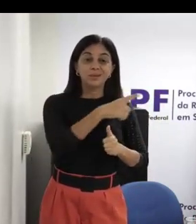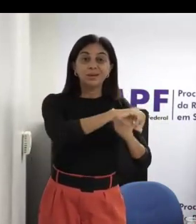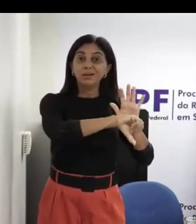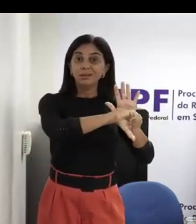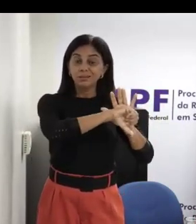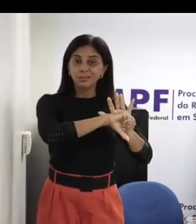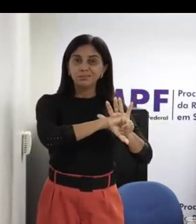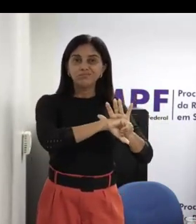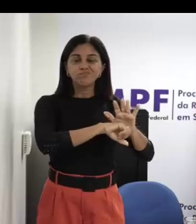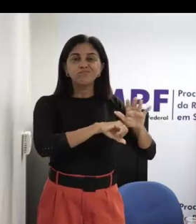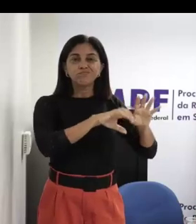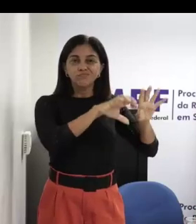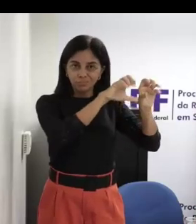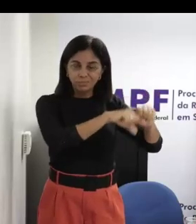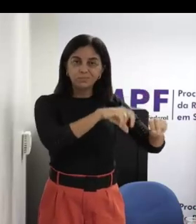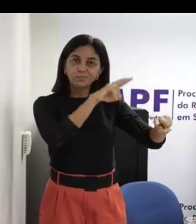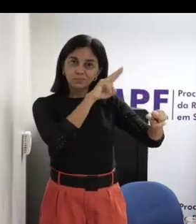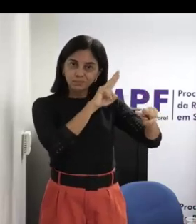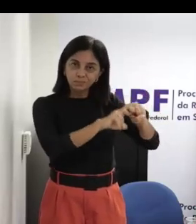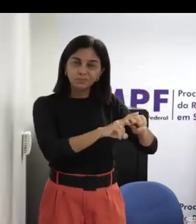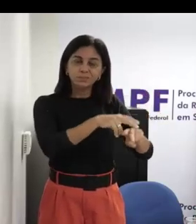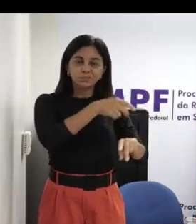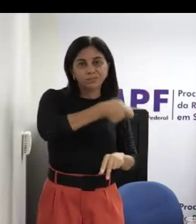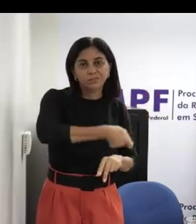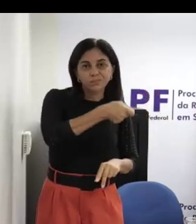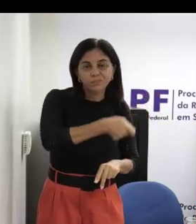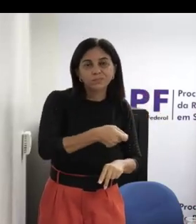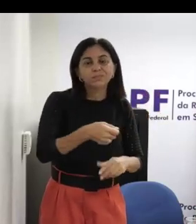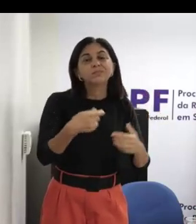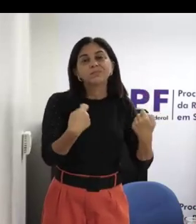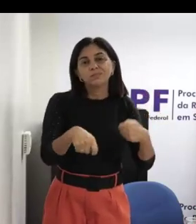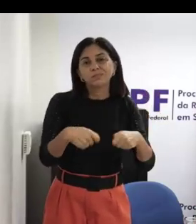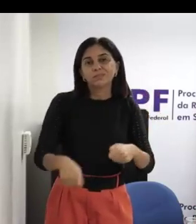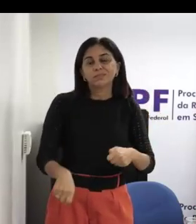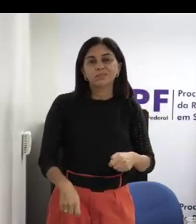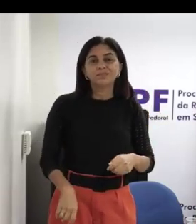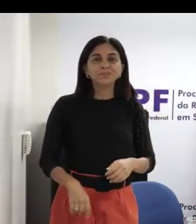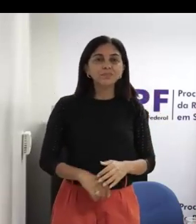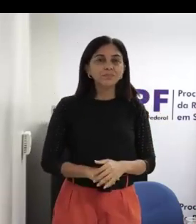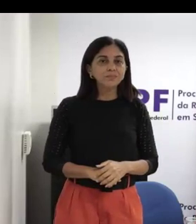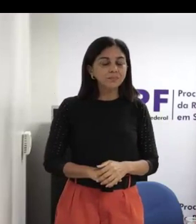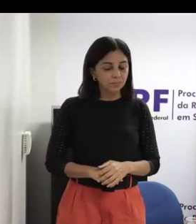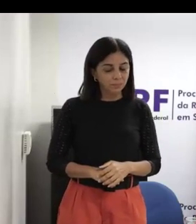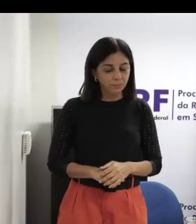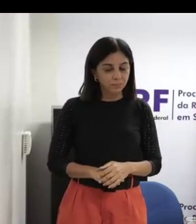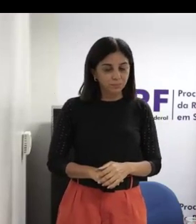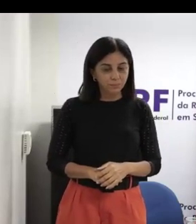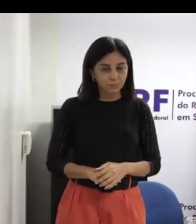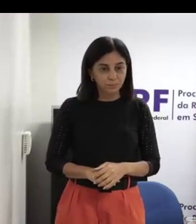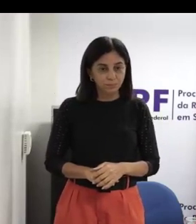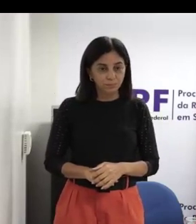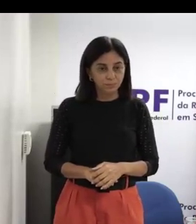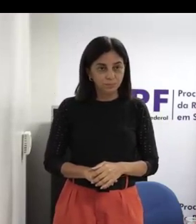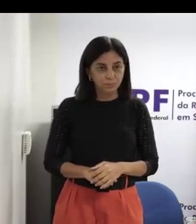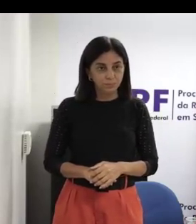criminosos perigosos D esse depoimento com mais qualidade tendo aceitado os fatos Tendo assimilado tendo